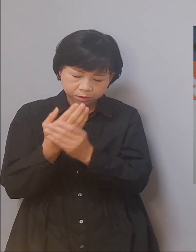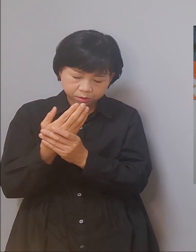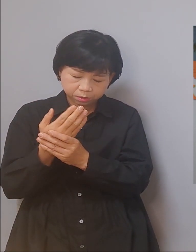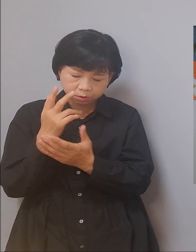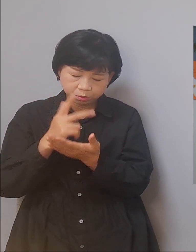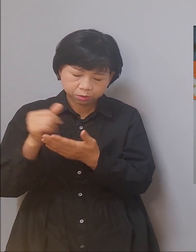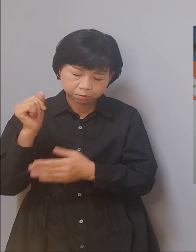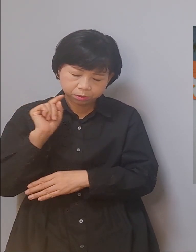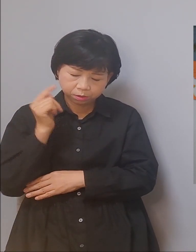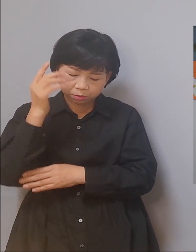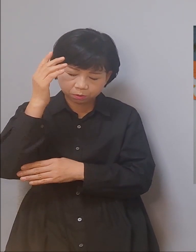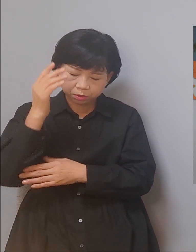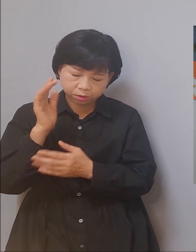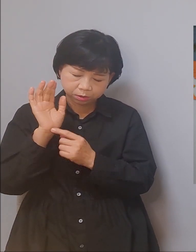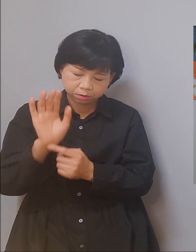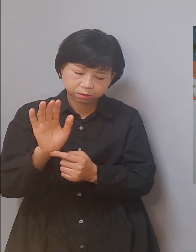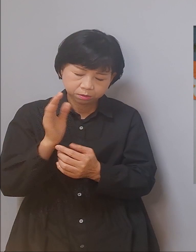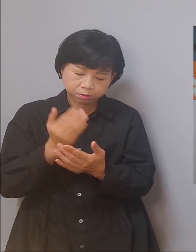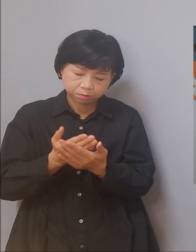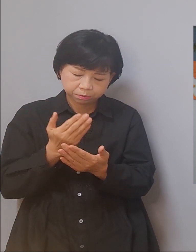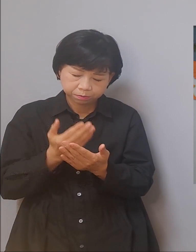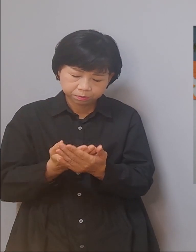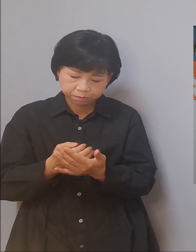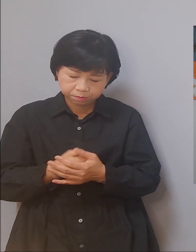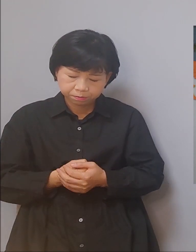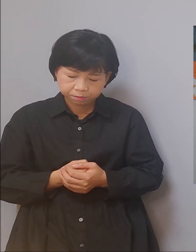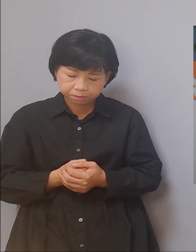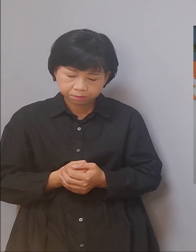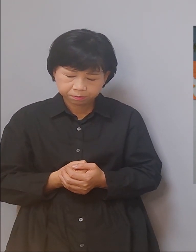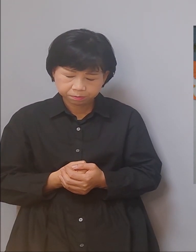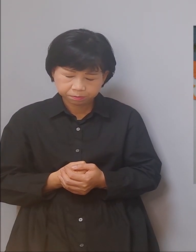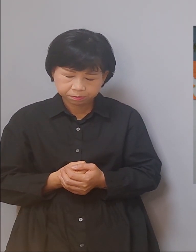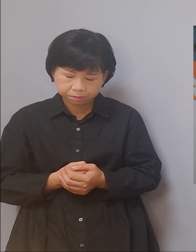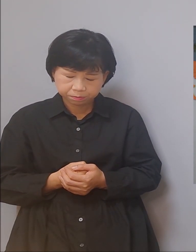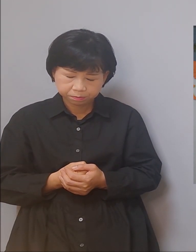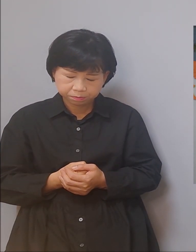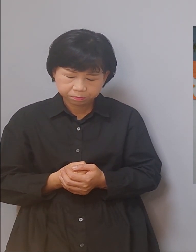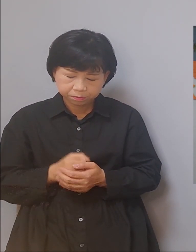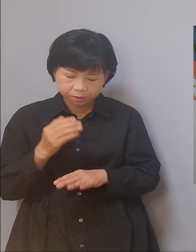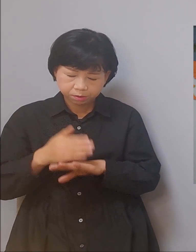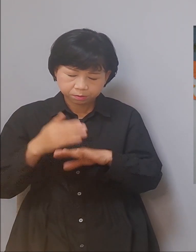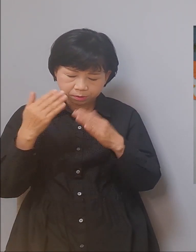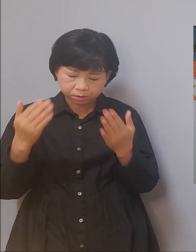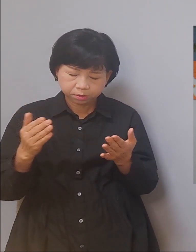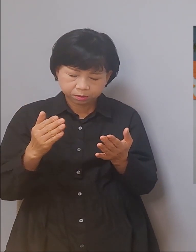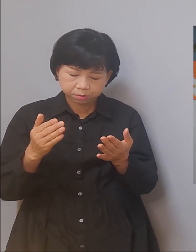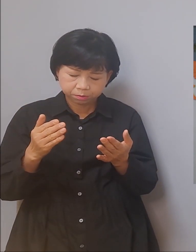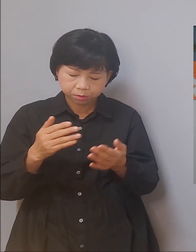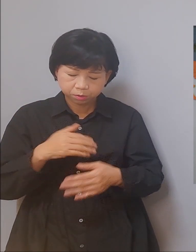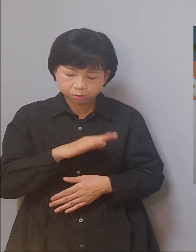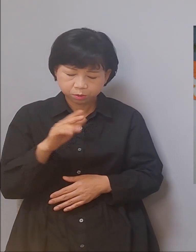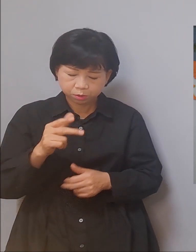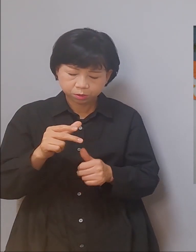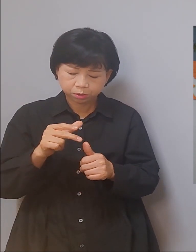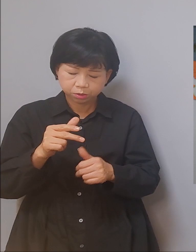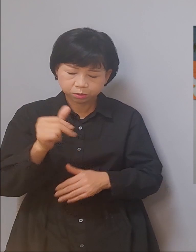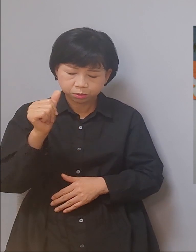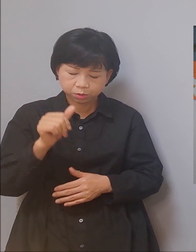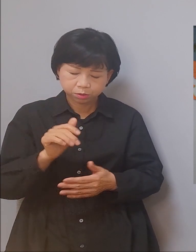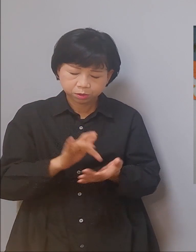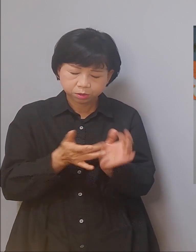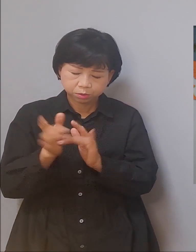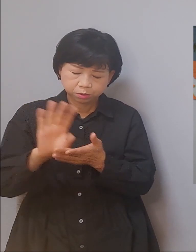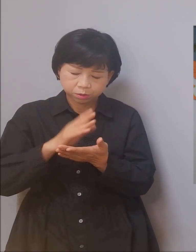주님의 영광만이 온전히 드러날 수 있도록 주님 역사하여 주시옵소서. 감사드리며 우리 주 예수